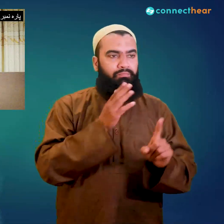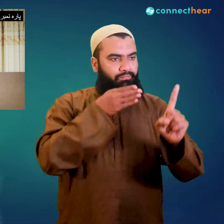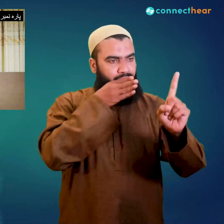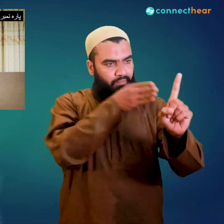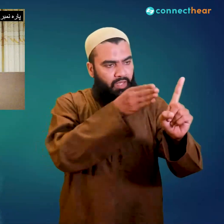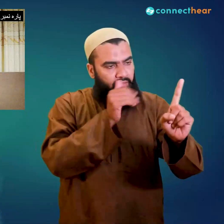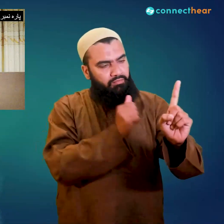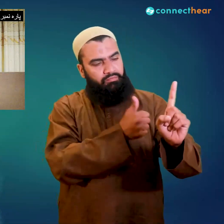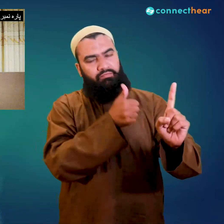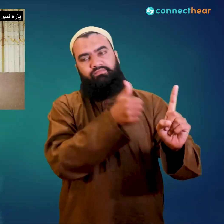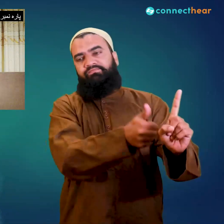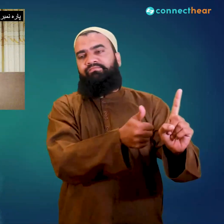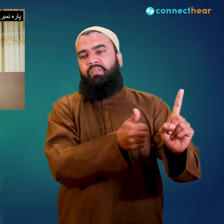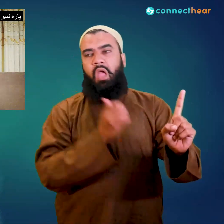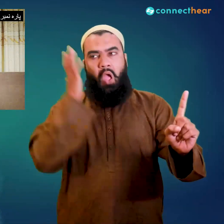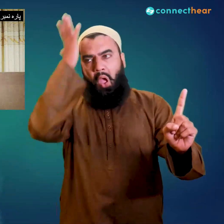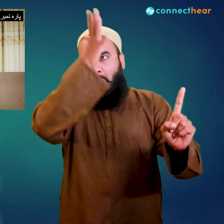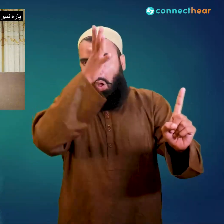مشرکوں میں سے نہیں ہوں۔